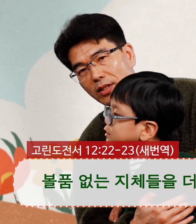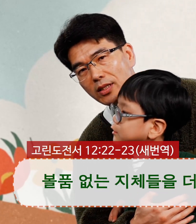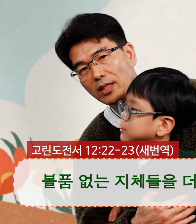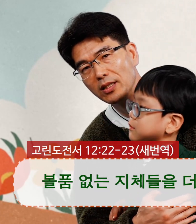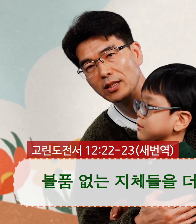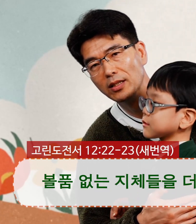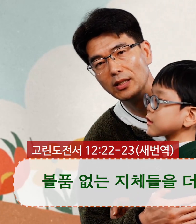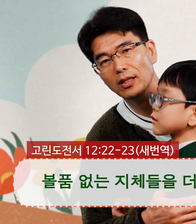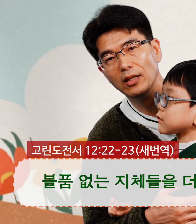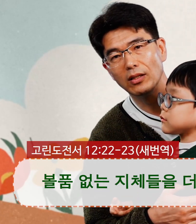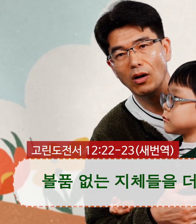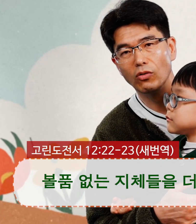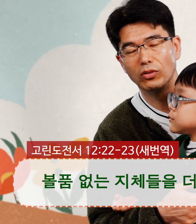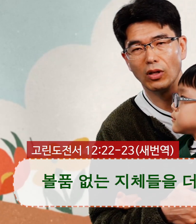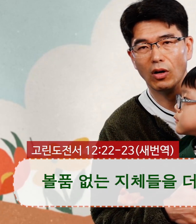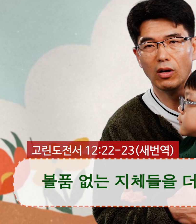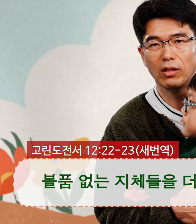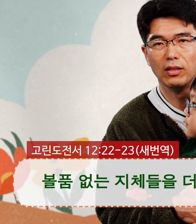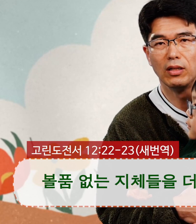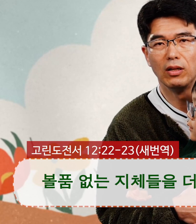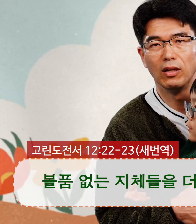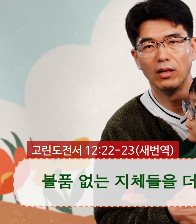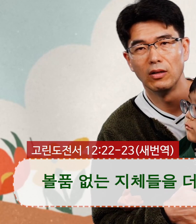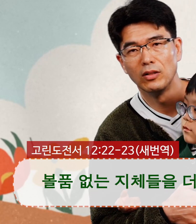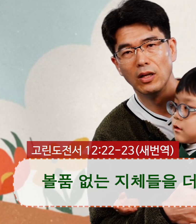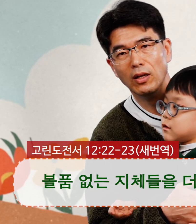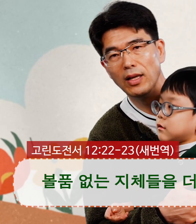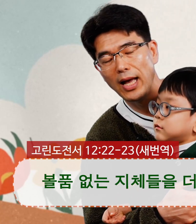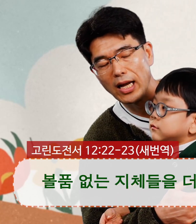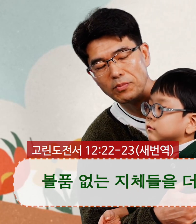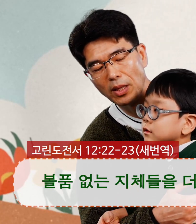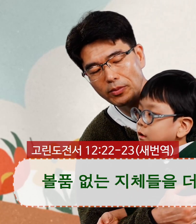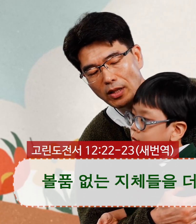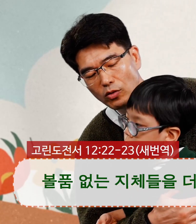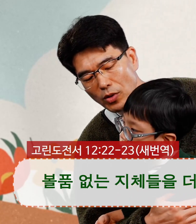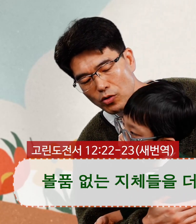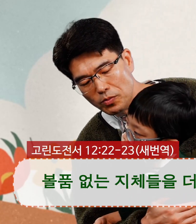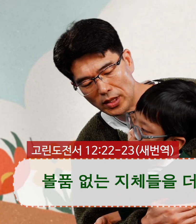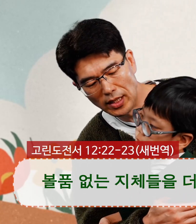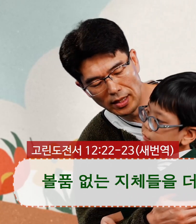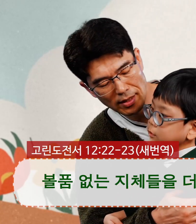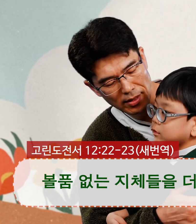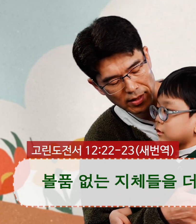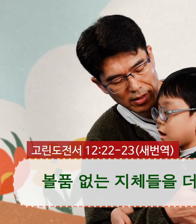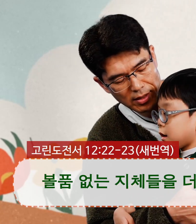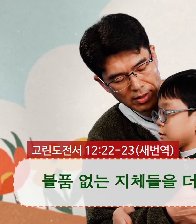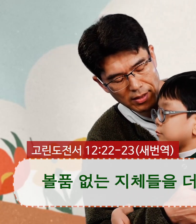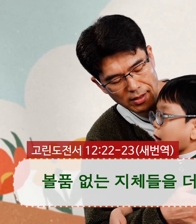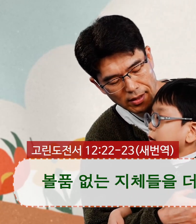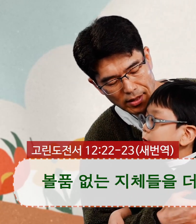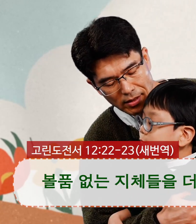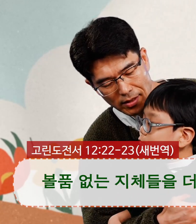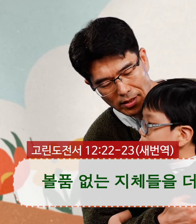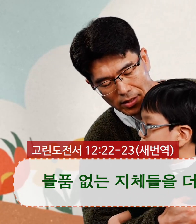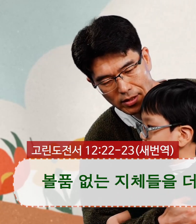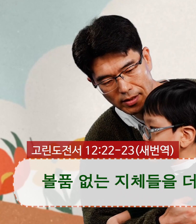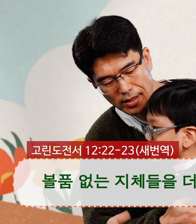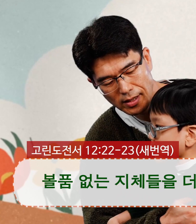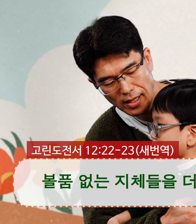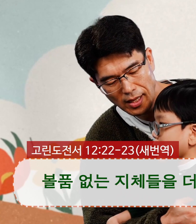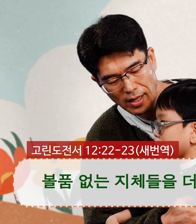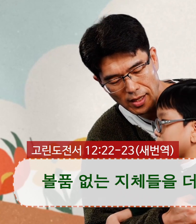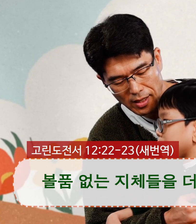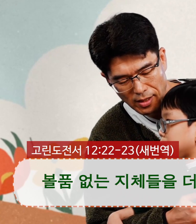볼품없는 지체들이 더욱더 더욱 아름답게 꾸며줍니다. 아름답게